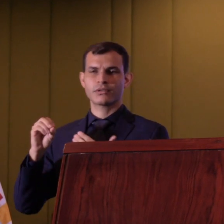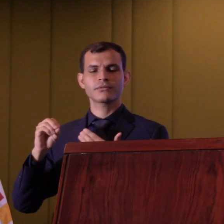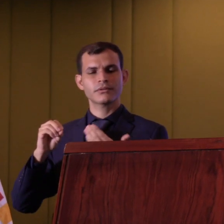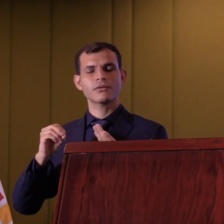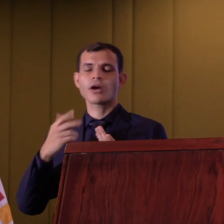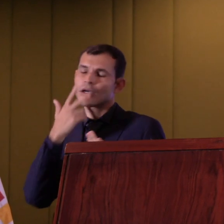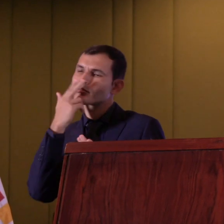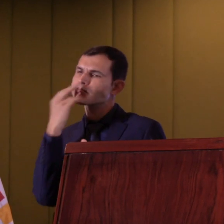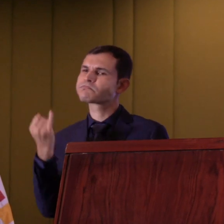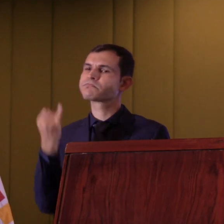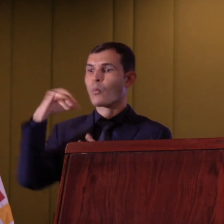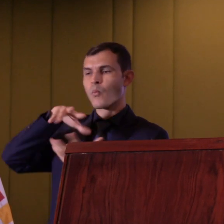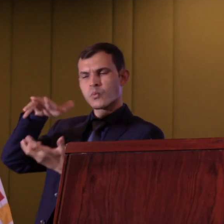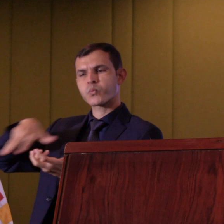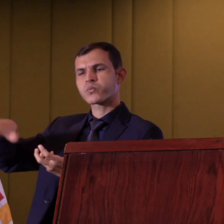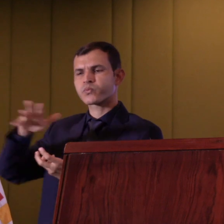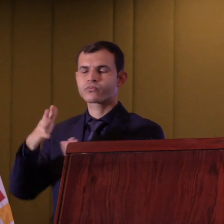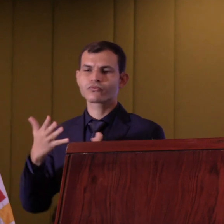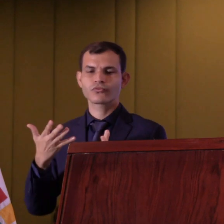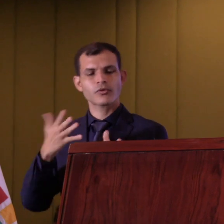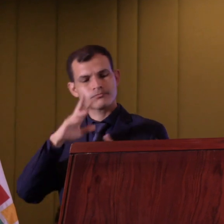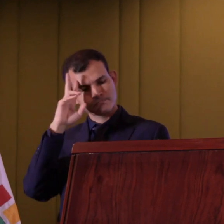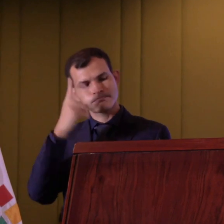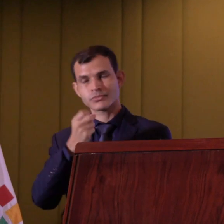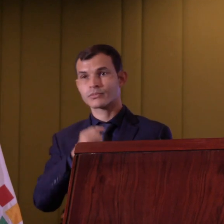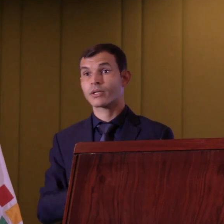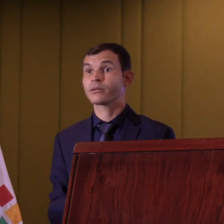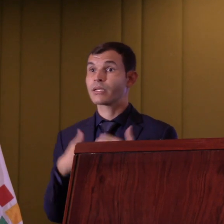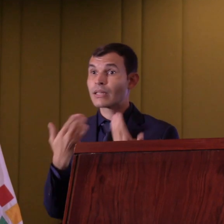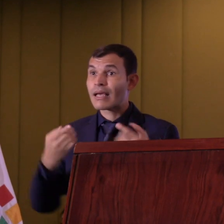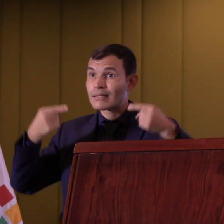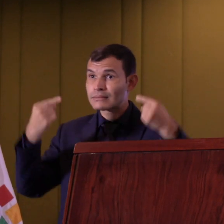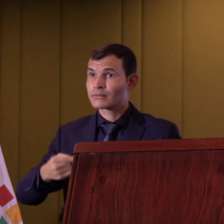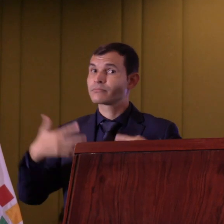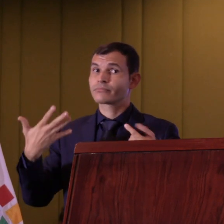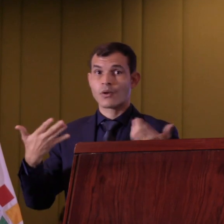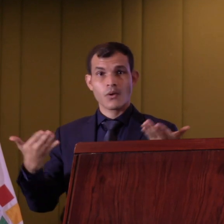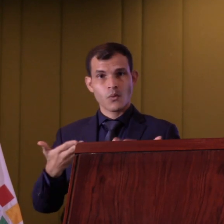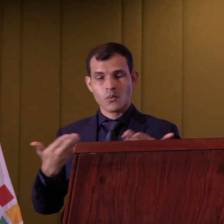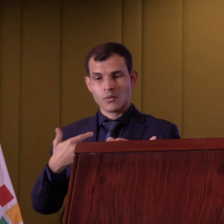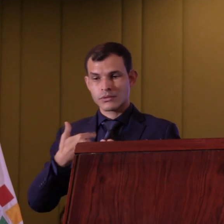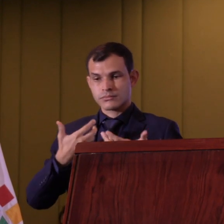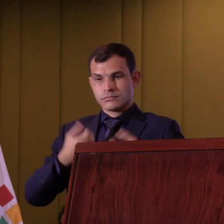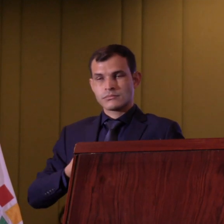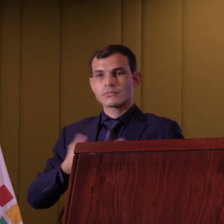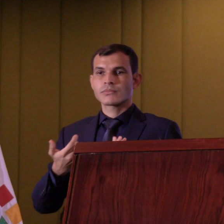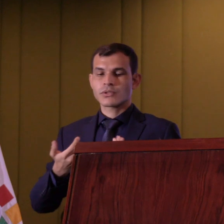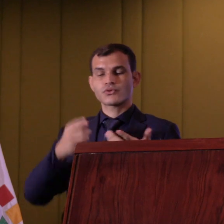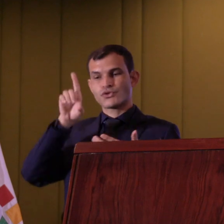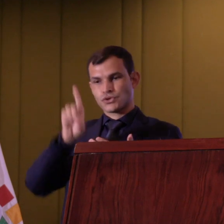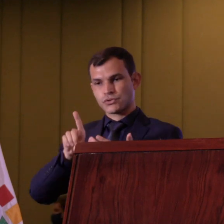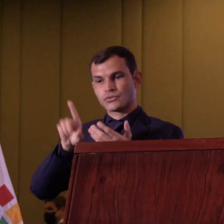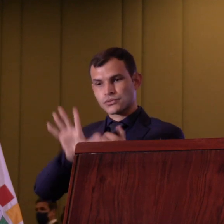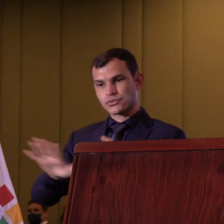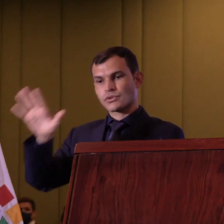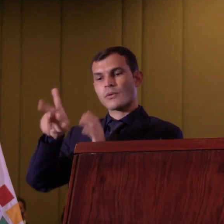ponto importante. Ao assumir mais esse desafio, agora como diretor-geral brasileiro, tenho por dever de